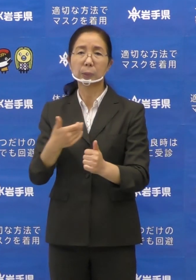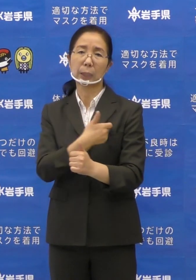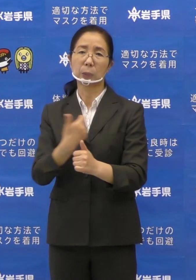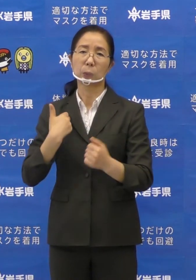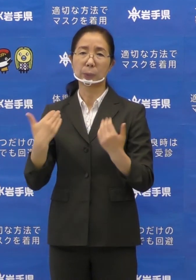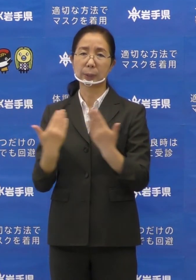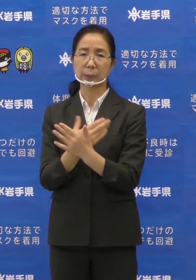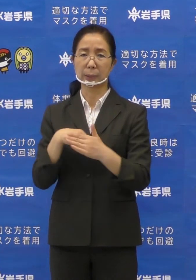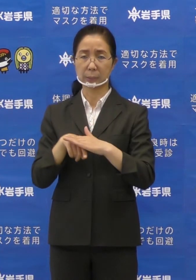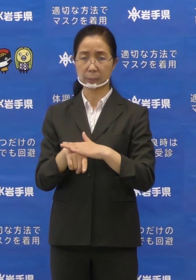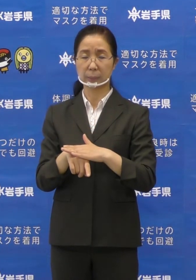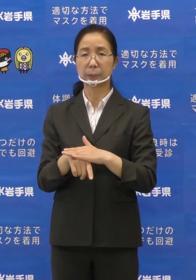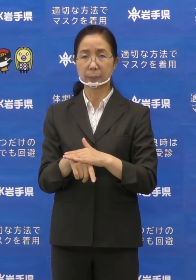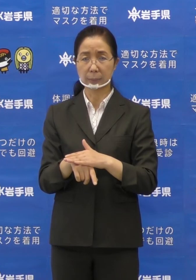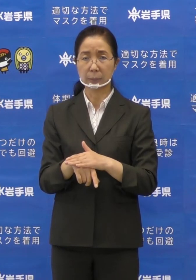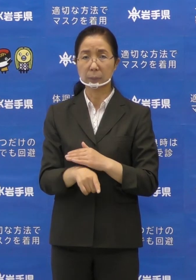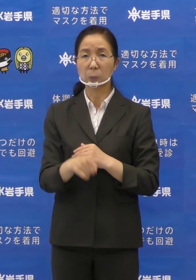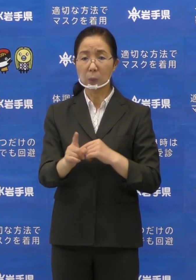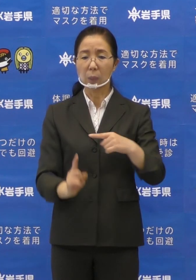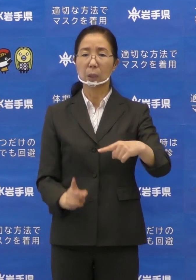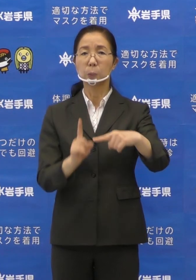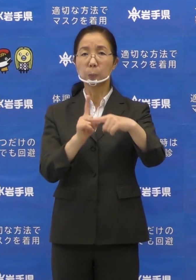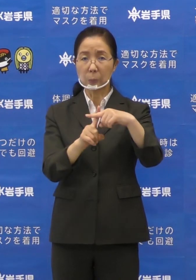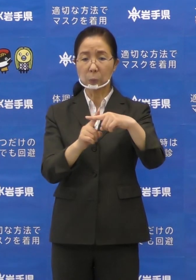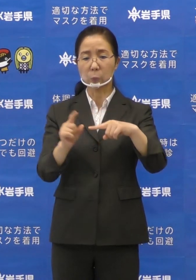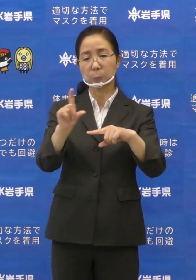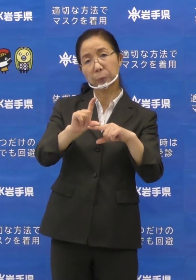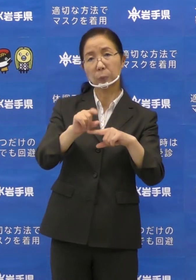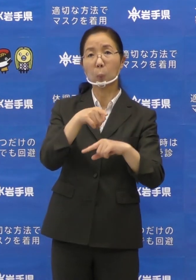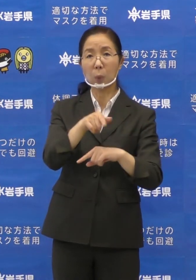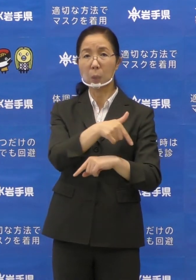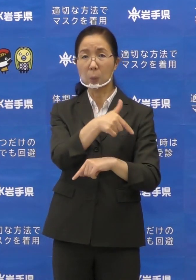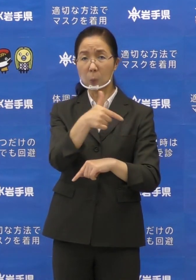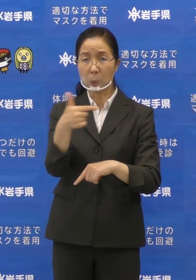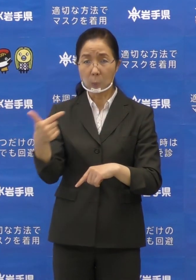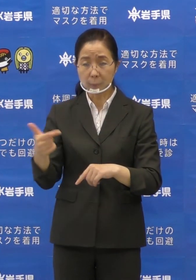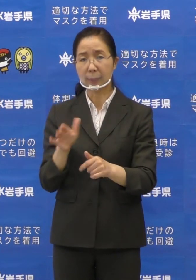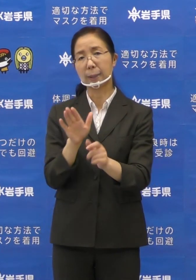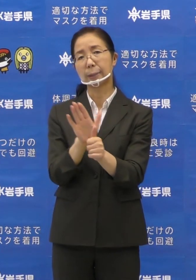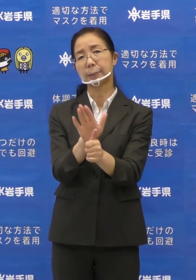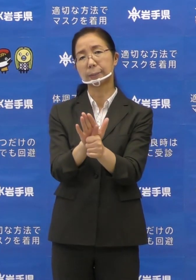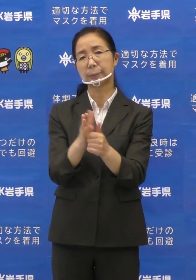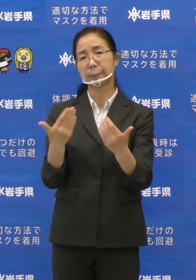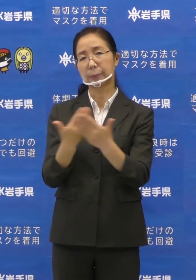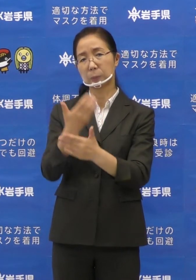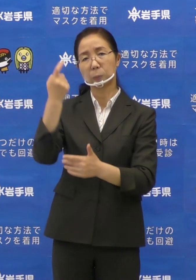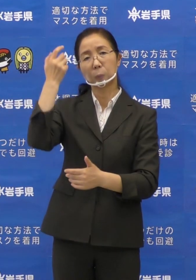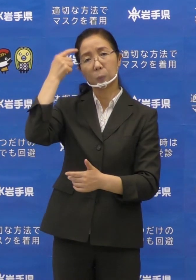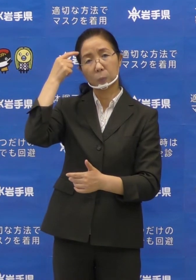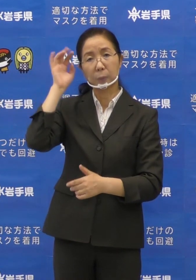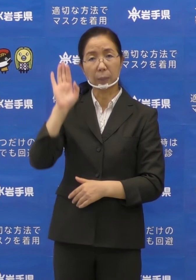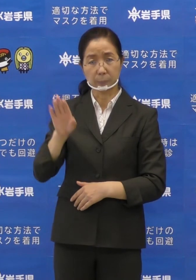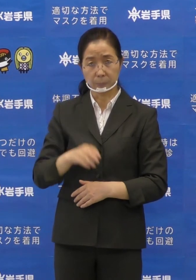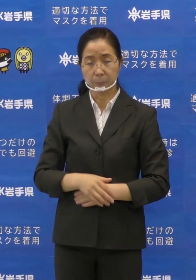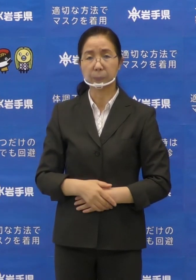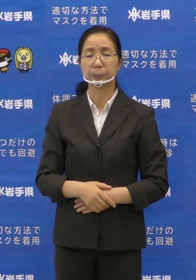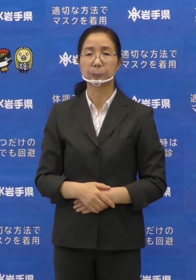ので、それが追加されることはかなり大きな支援になると考えています。